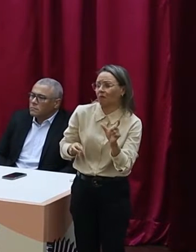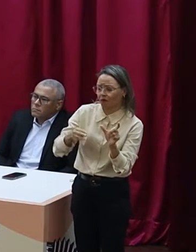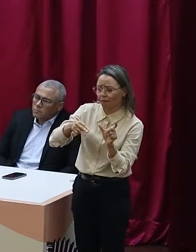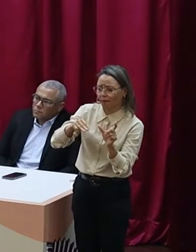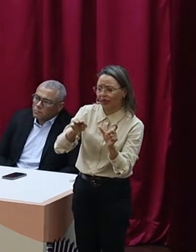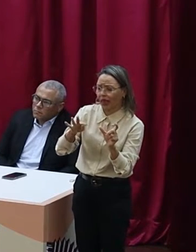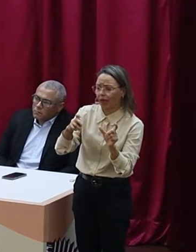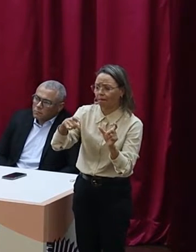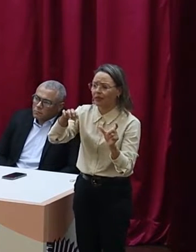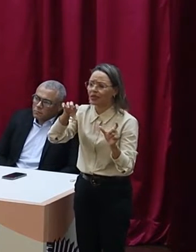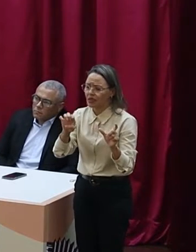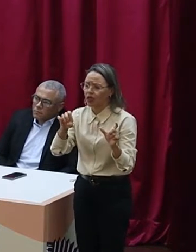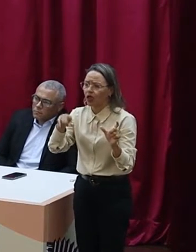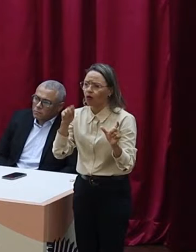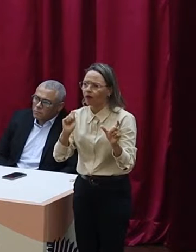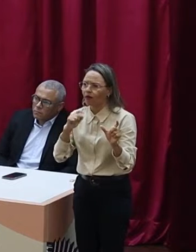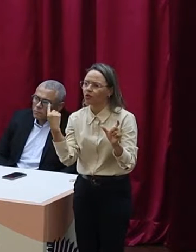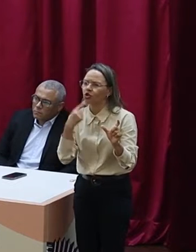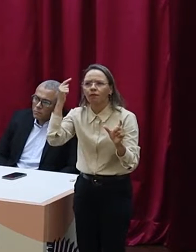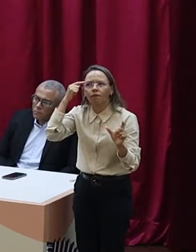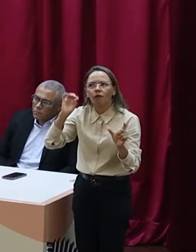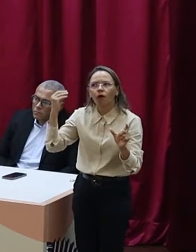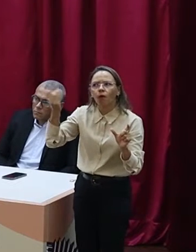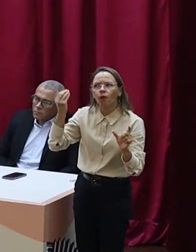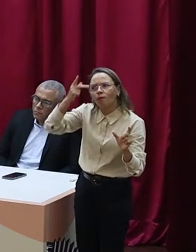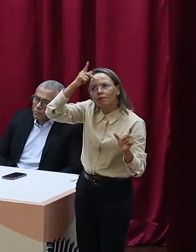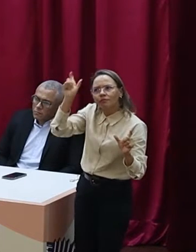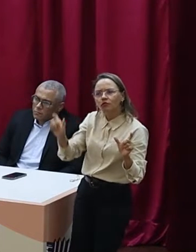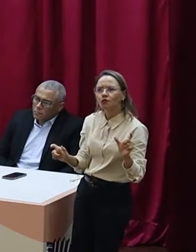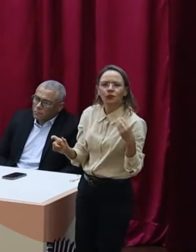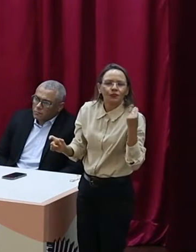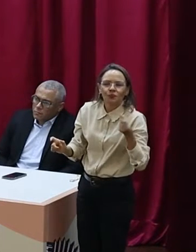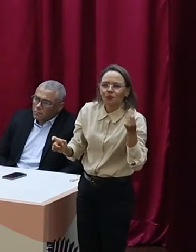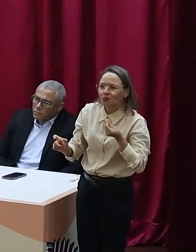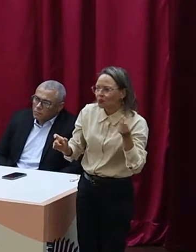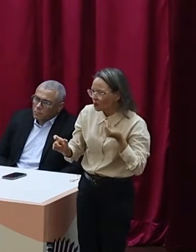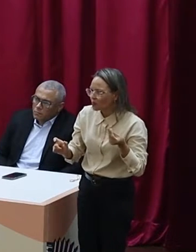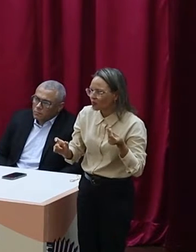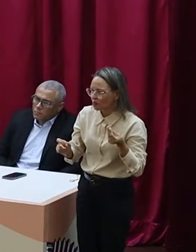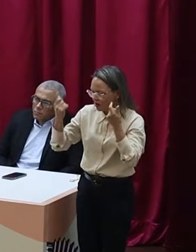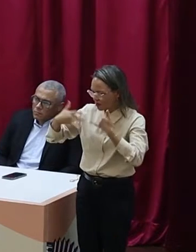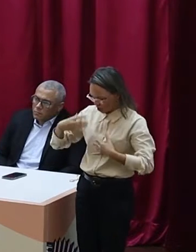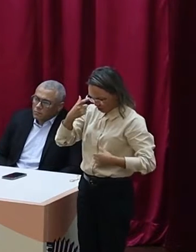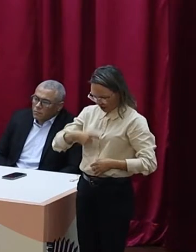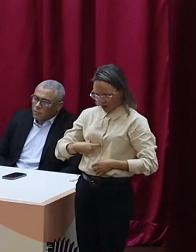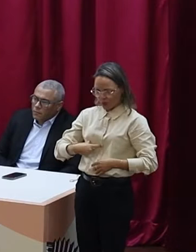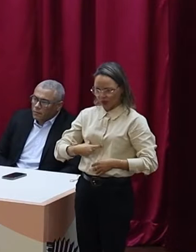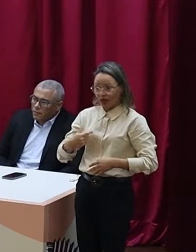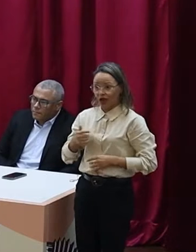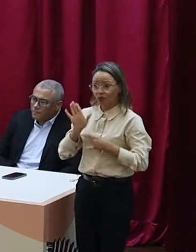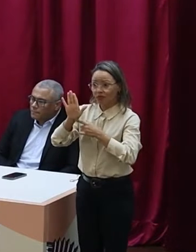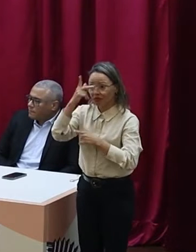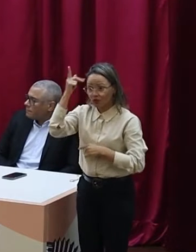constituição do sujeito, né? A gente sempre transgride esses universos ao falar de nós mesmos, né? Eu me apresento